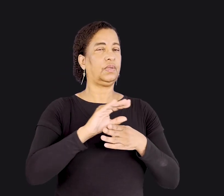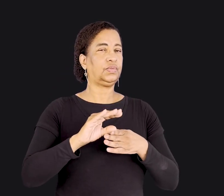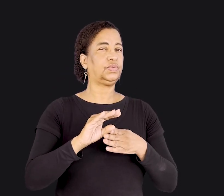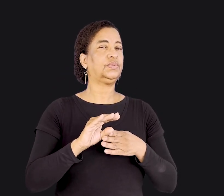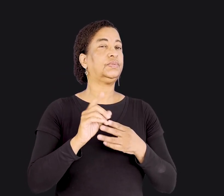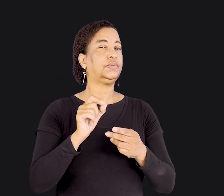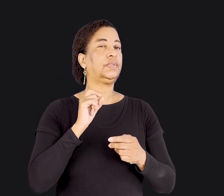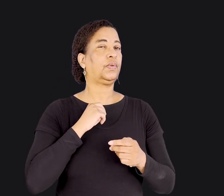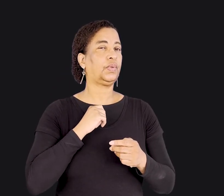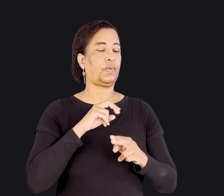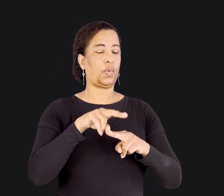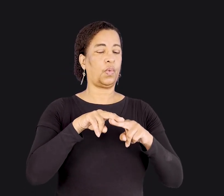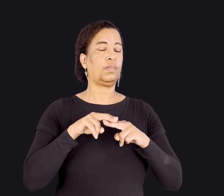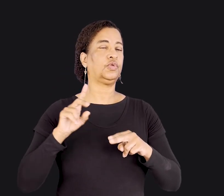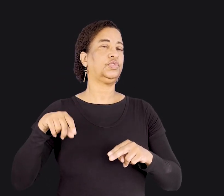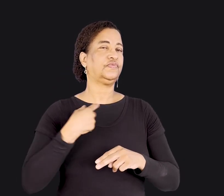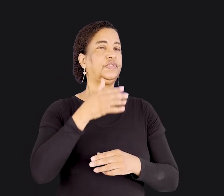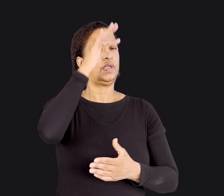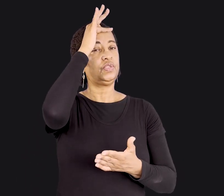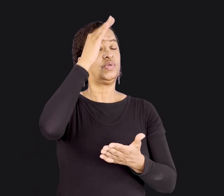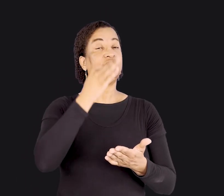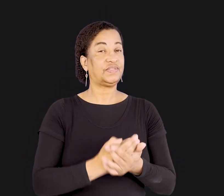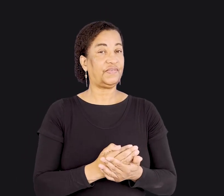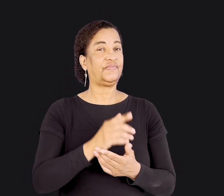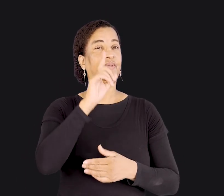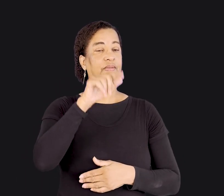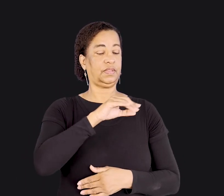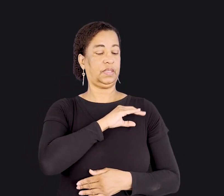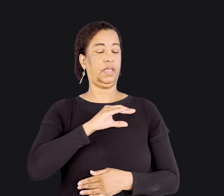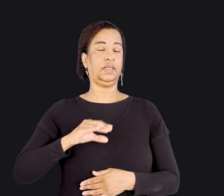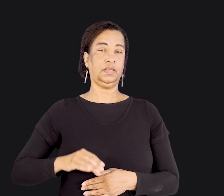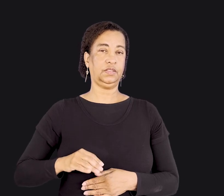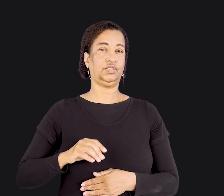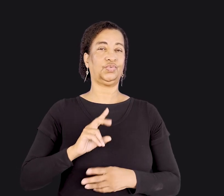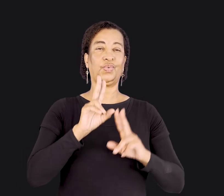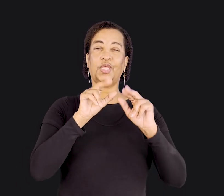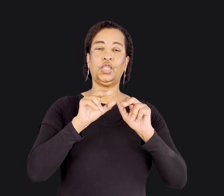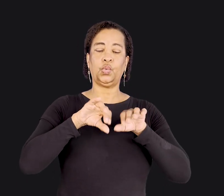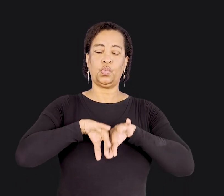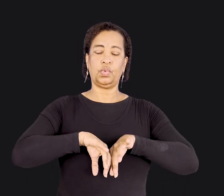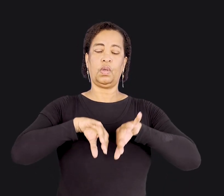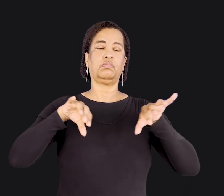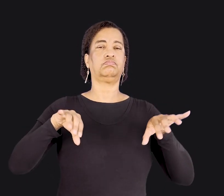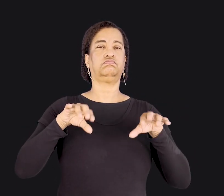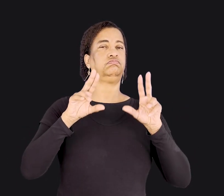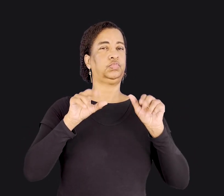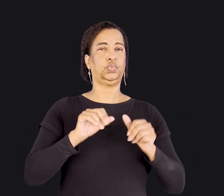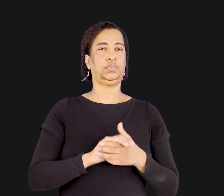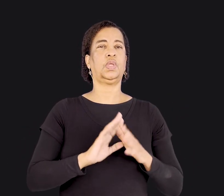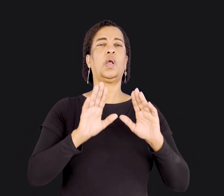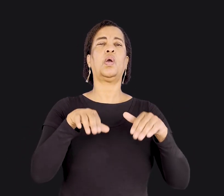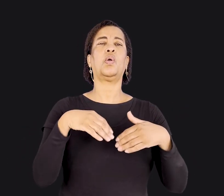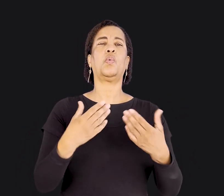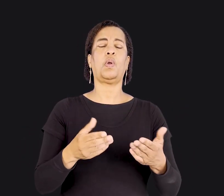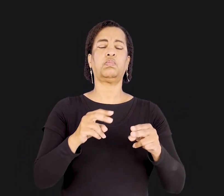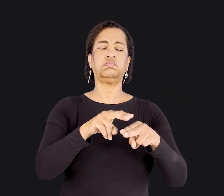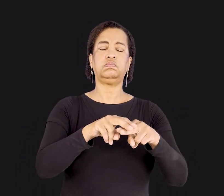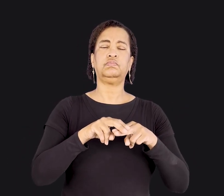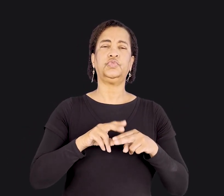fé, que é Cristo, que não está e nem nunca esteve dividido. Qual tem sido a fonte e a causa das